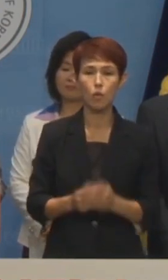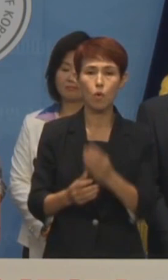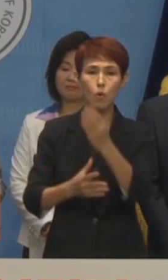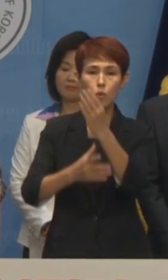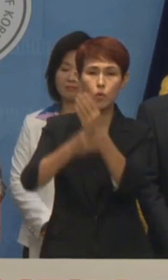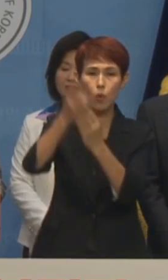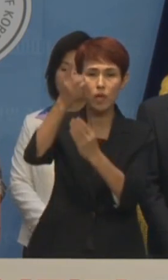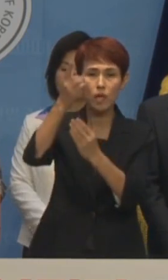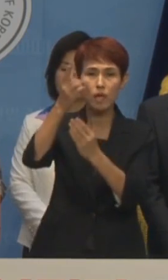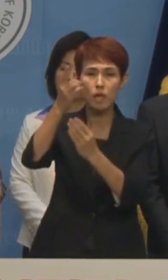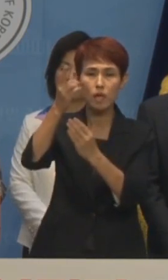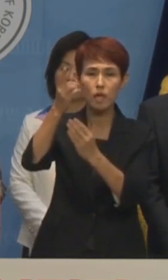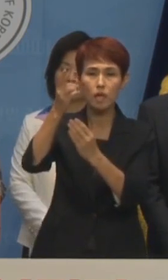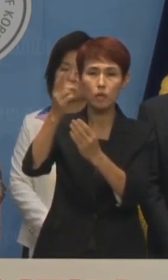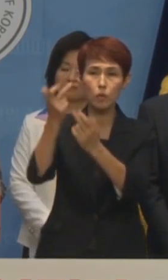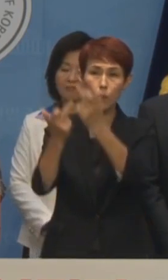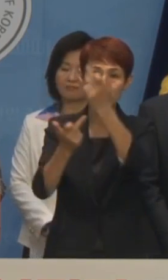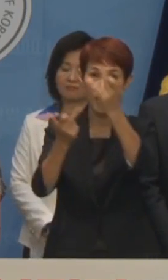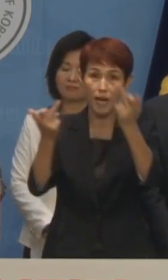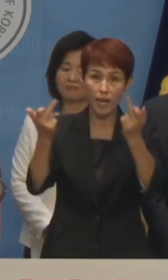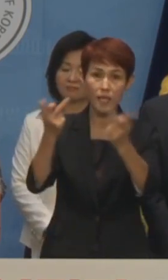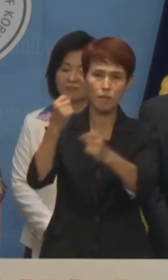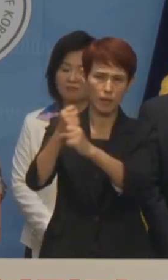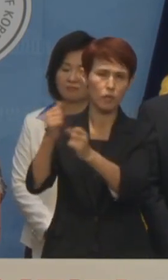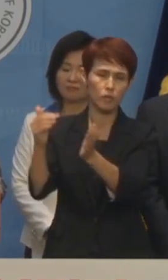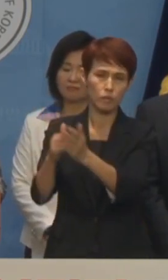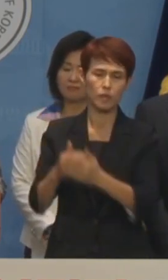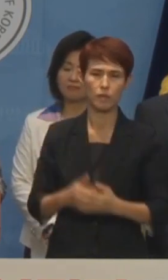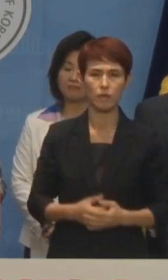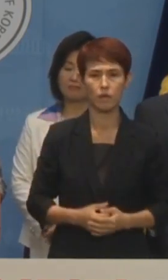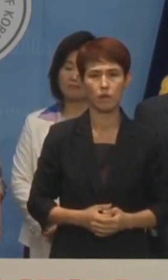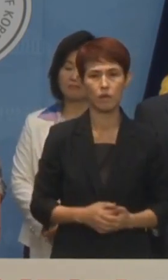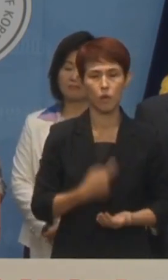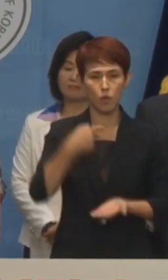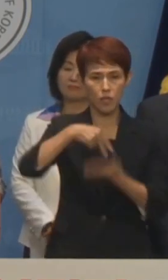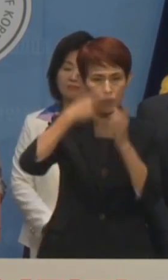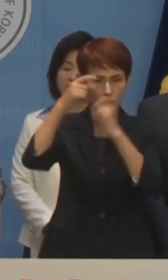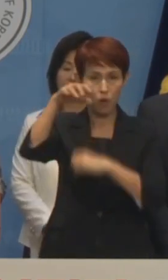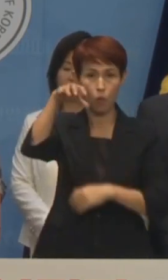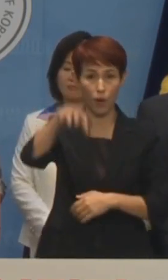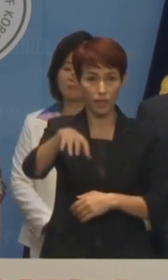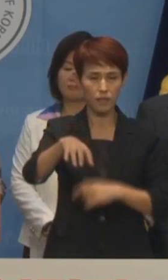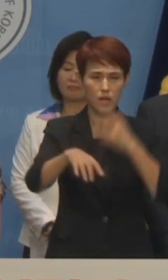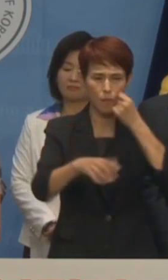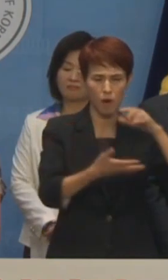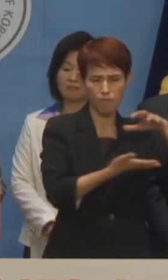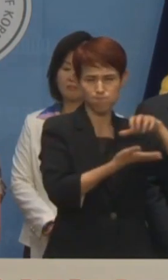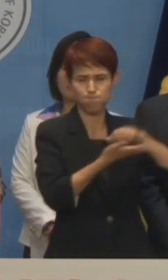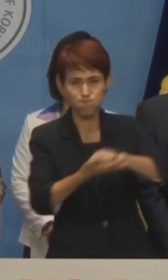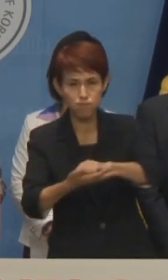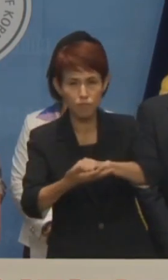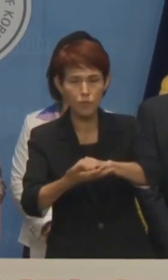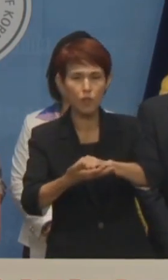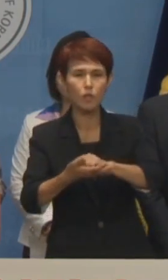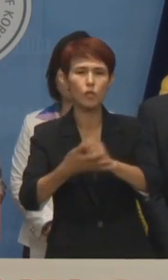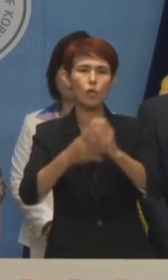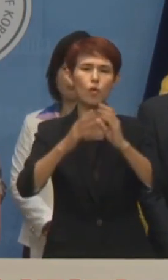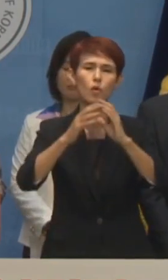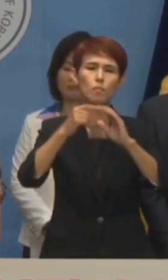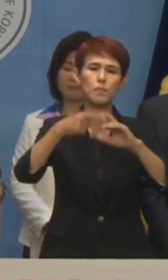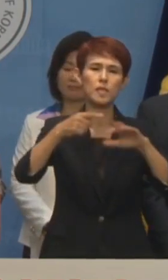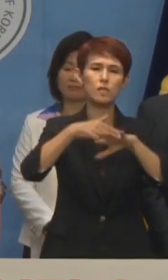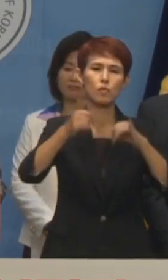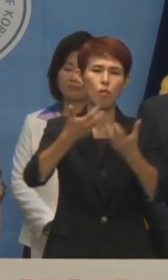통일 염원의 동산이 마련되었습니다. 독립기념관은 일제 식민지배와 민족 분단의 아픈